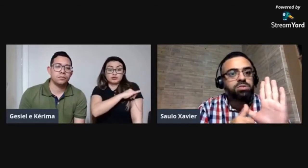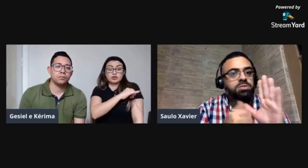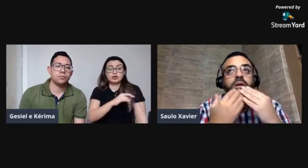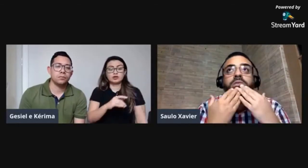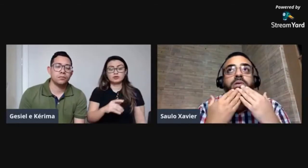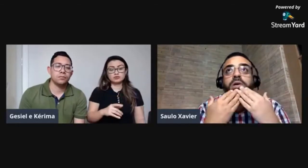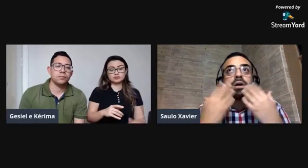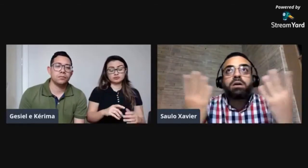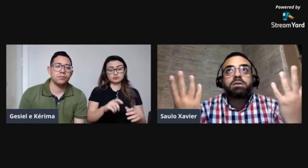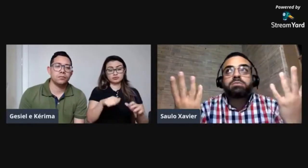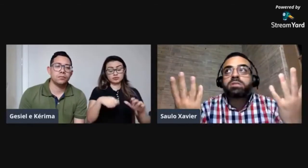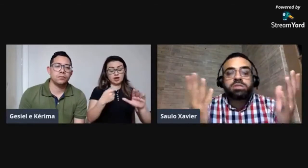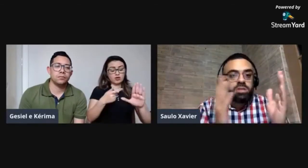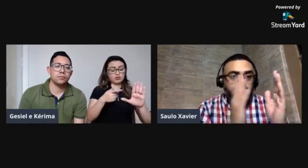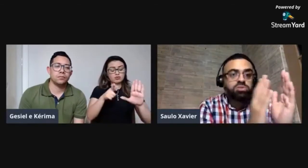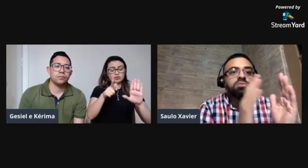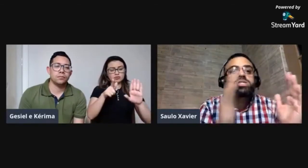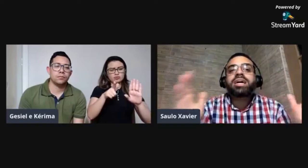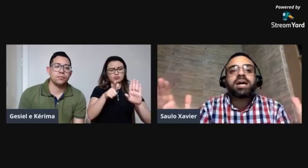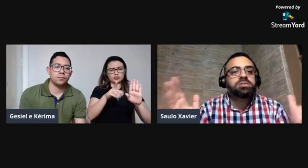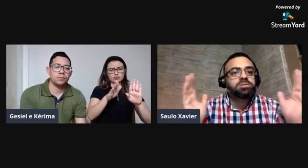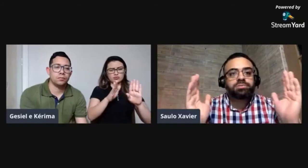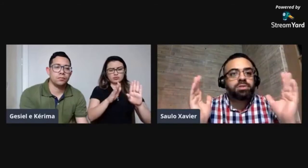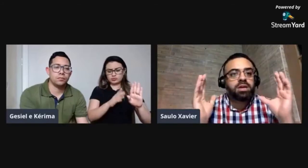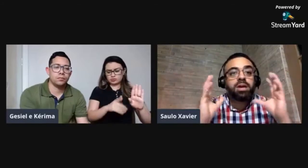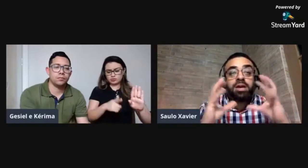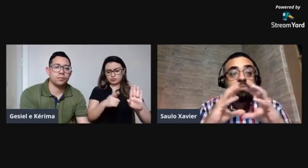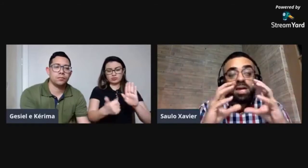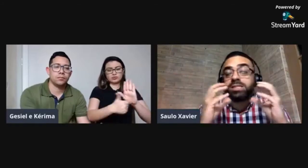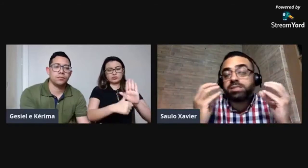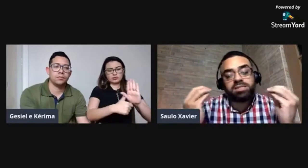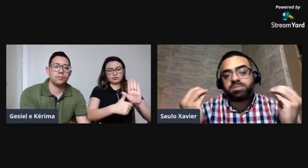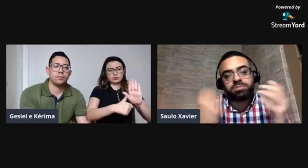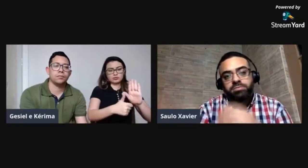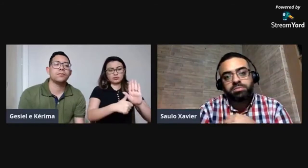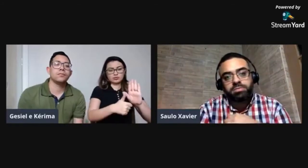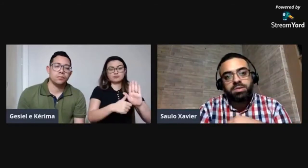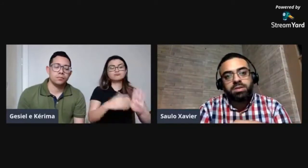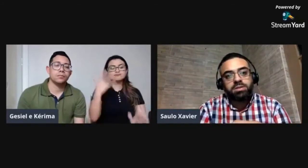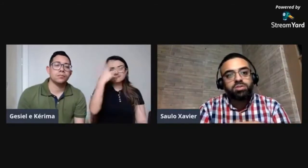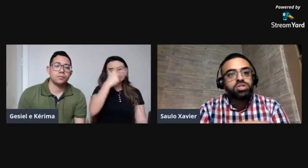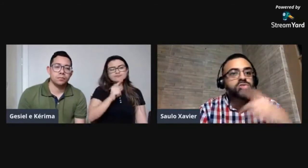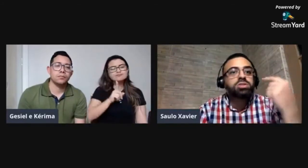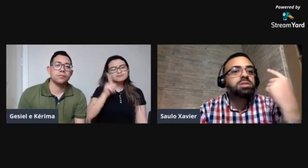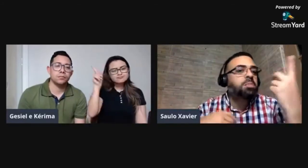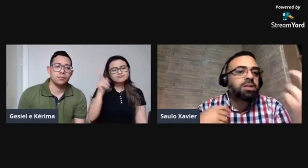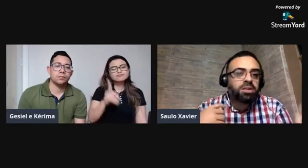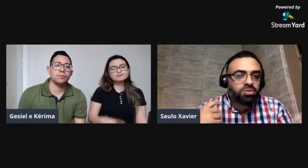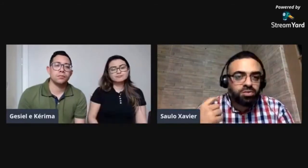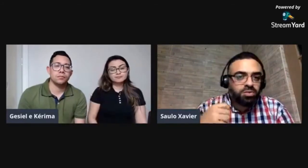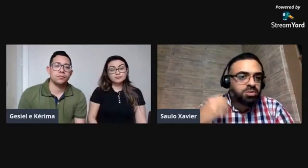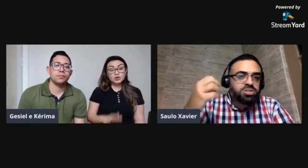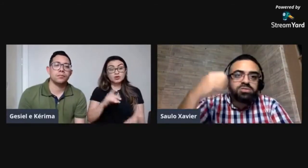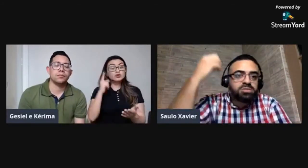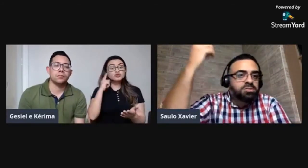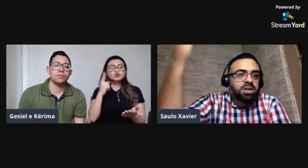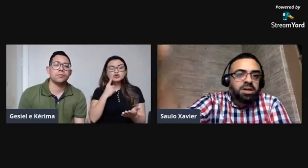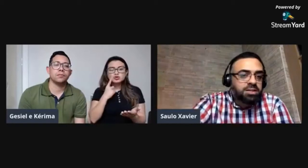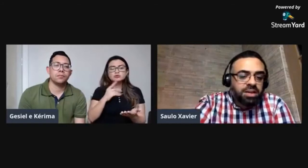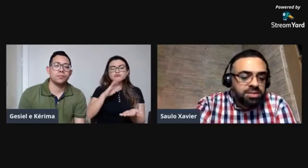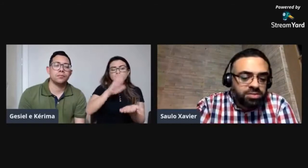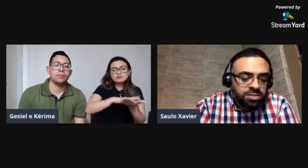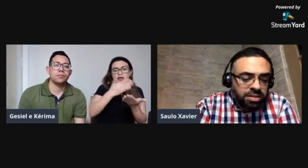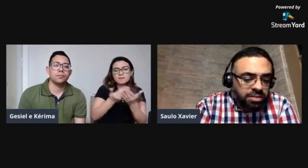Batista Atitude tem é um estudo de caso. É belíssimo. Hoje surdo interpreta louvor, hoje